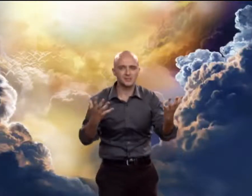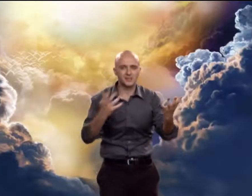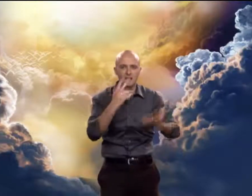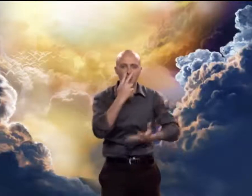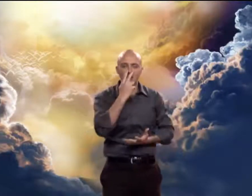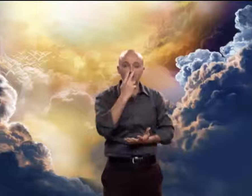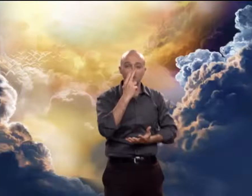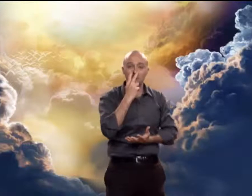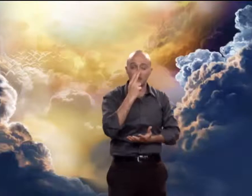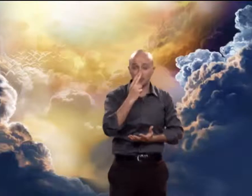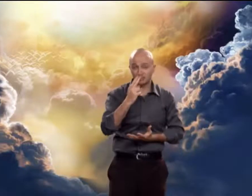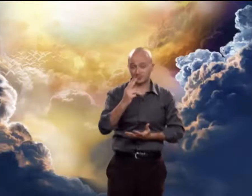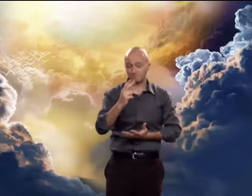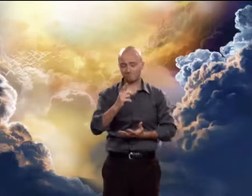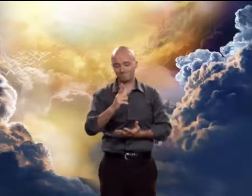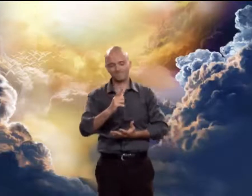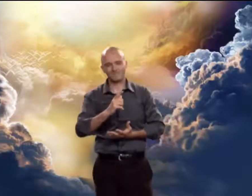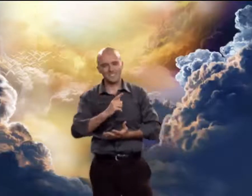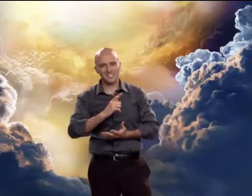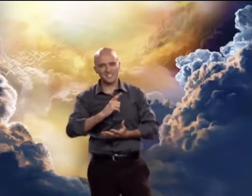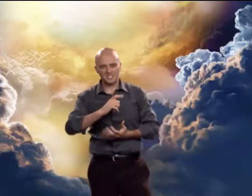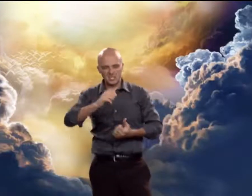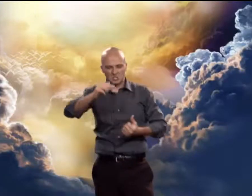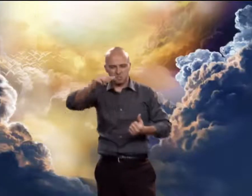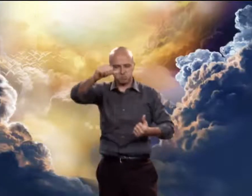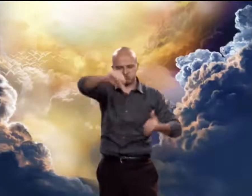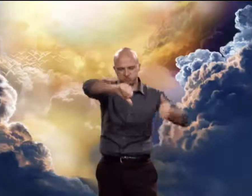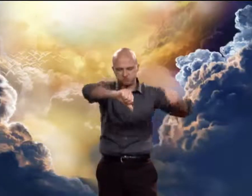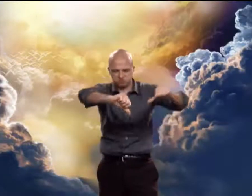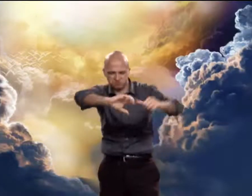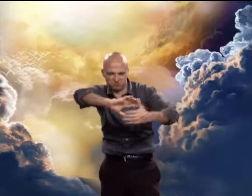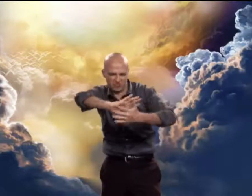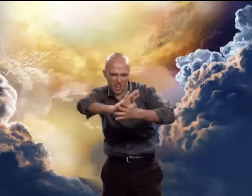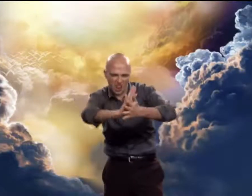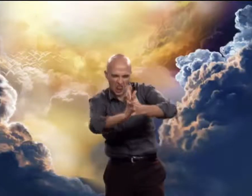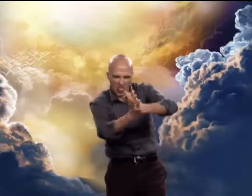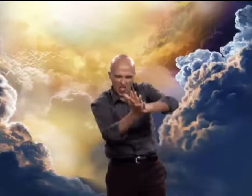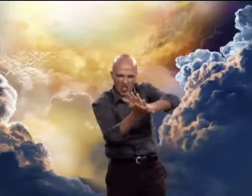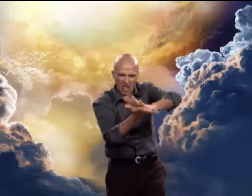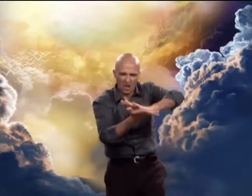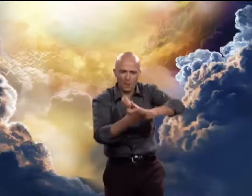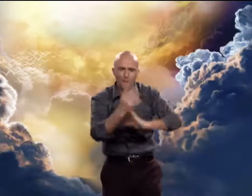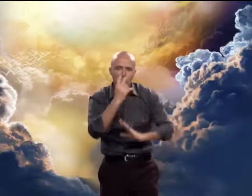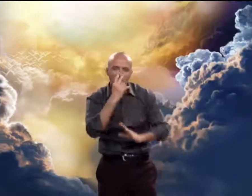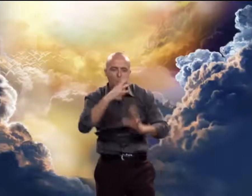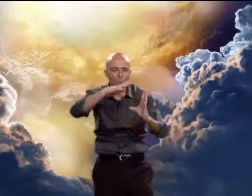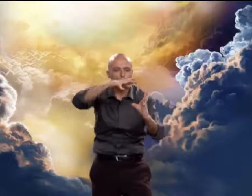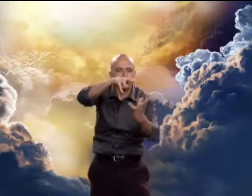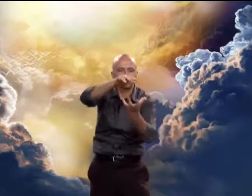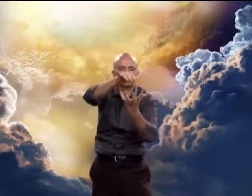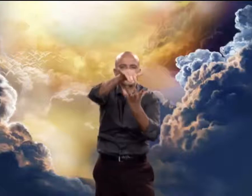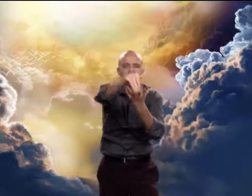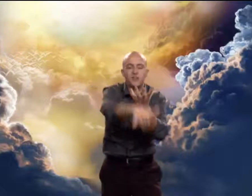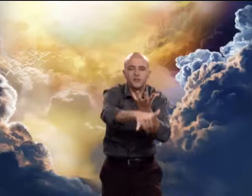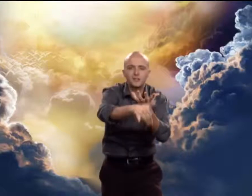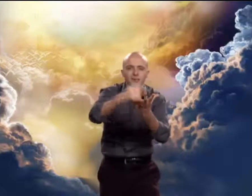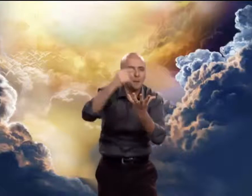bolso, quer pelo de parede, nem jantar, nem realizar suas obrigações domésticas, sem a luz de velas. Fecha